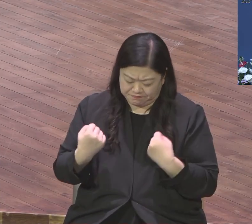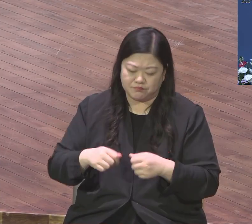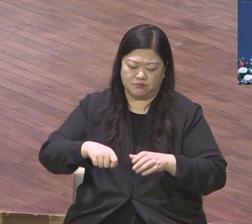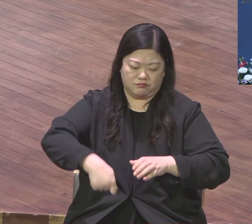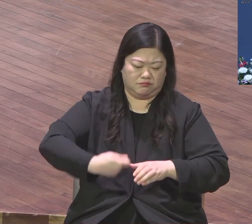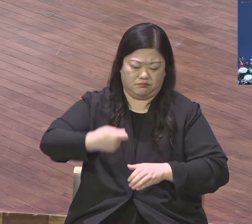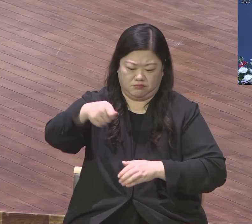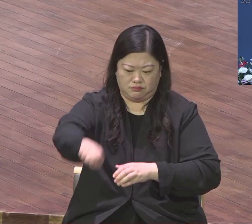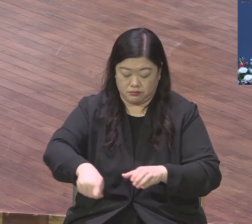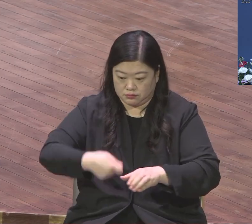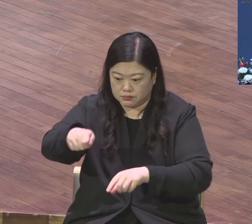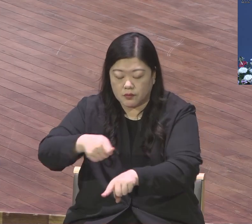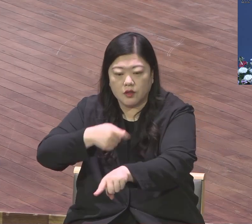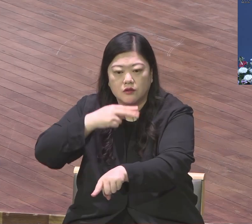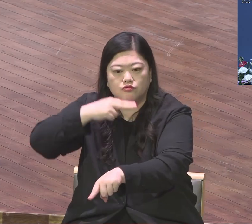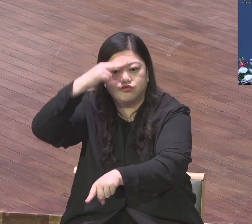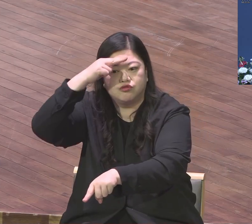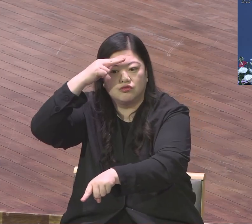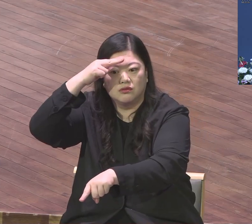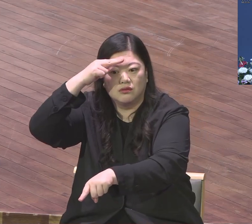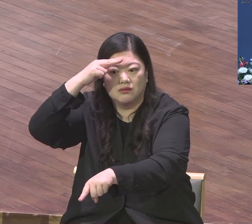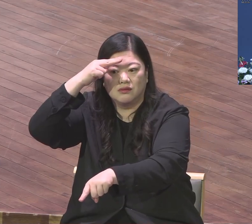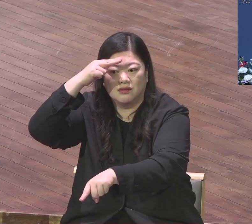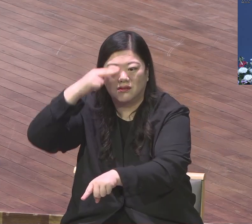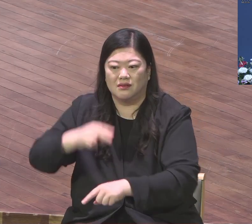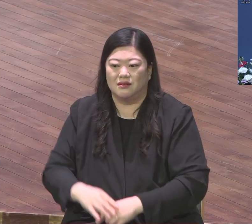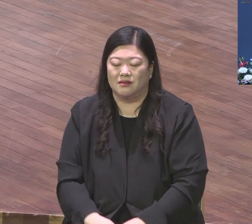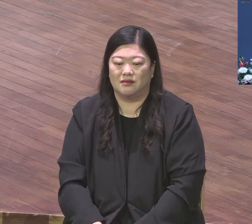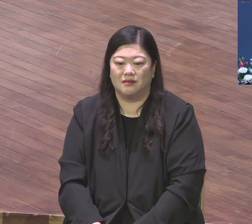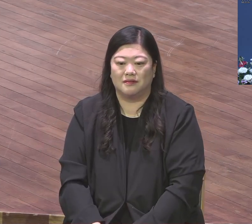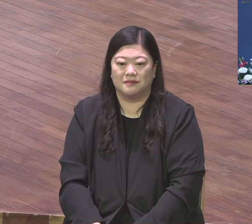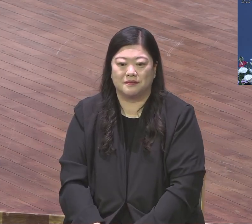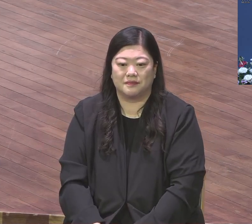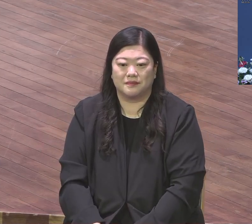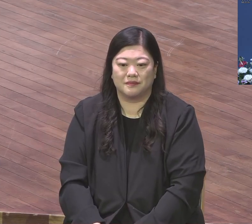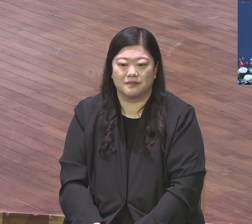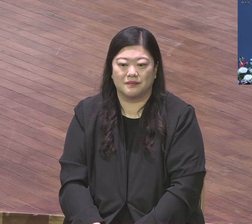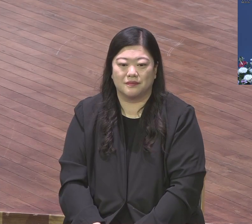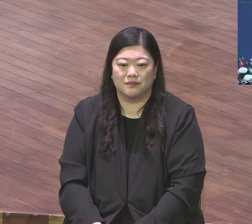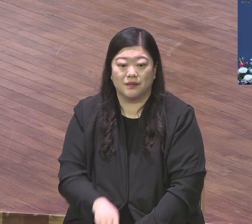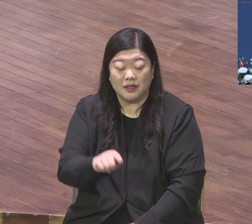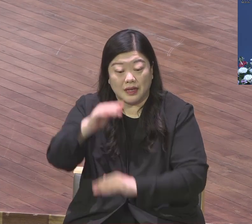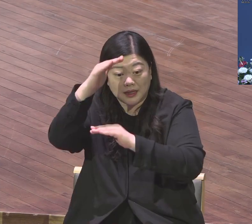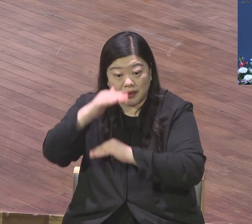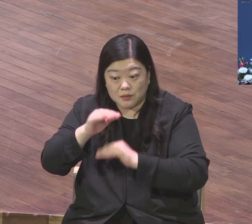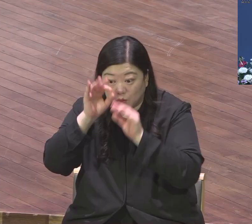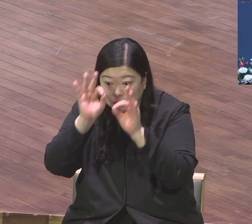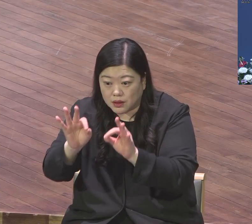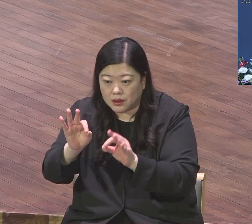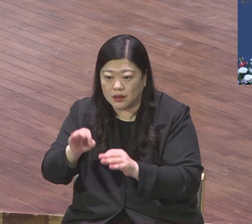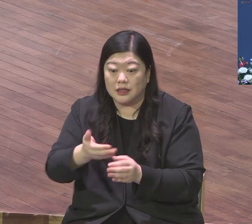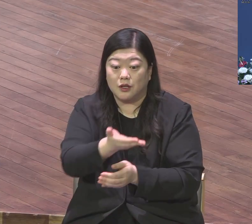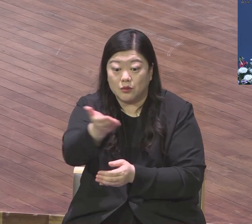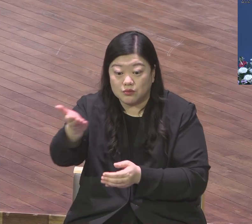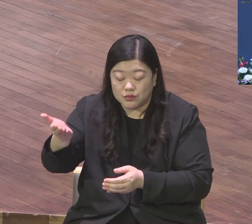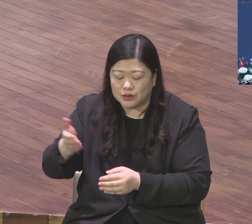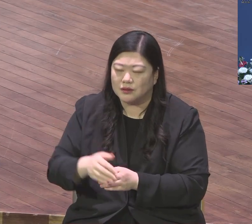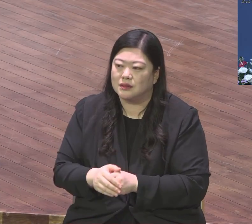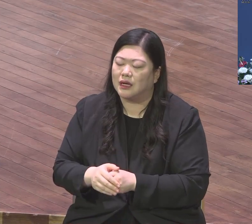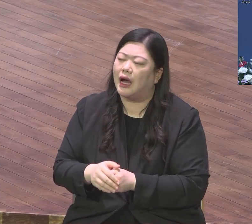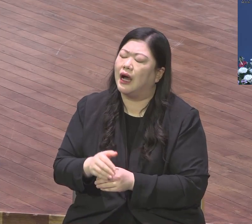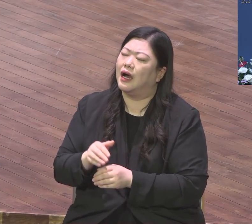주셨는데 새해를 시작하면서 우리 영계 전 성도들은 우리의 삶이 이제 하나님